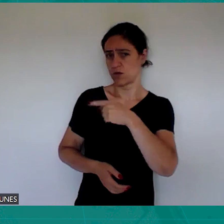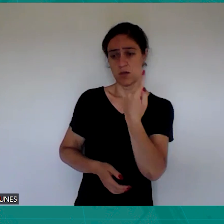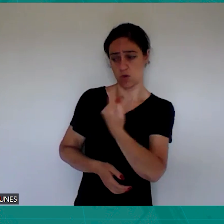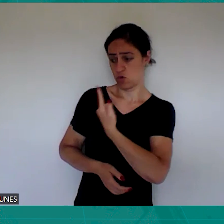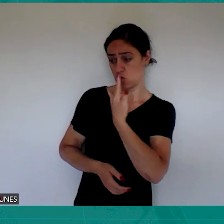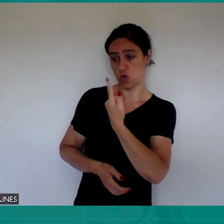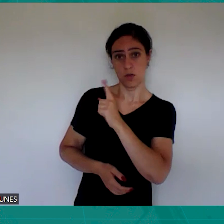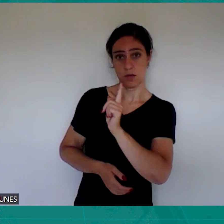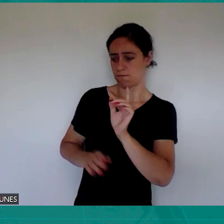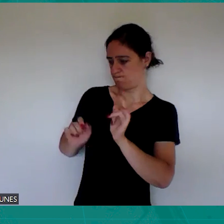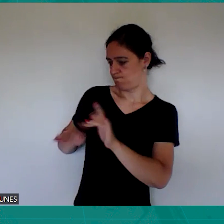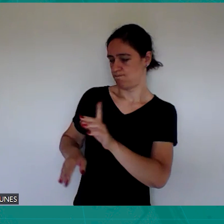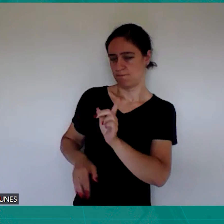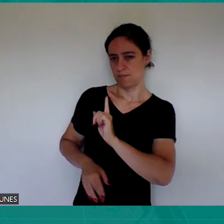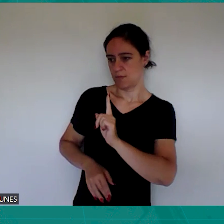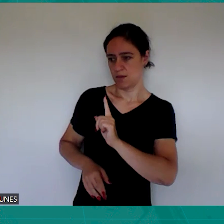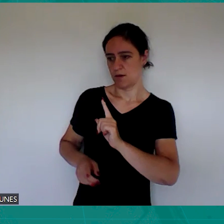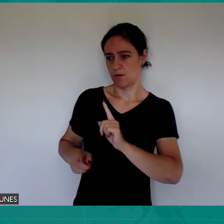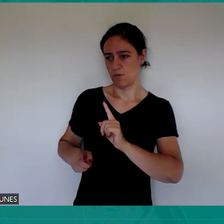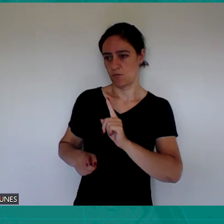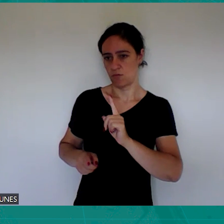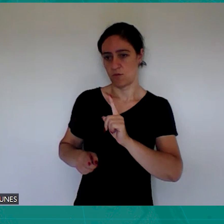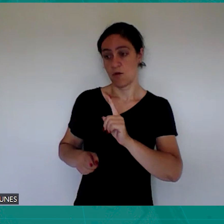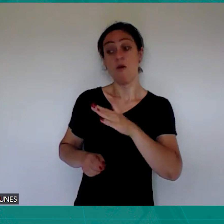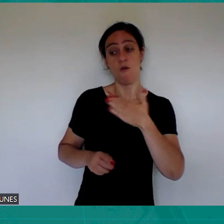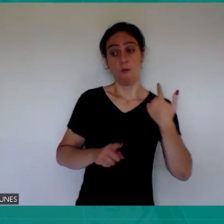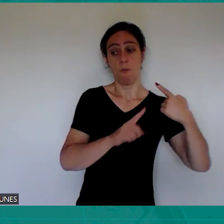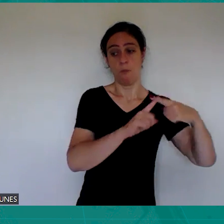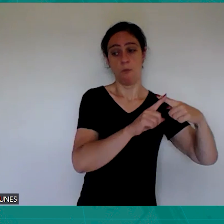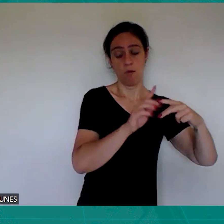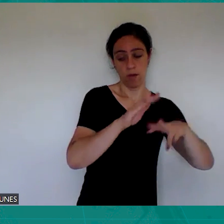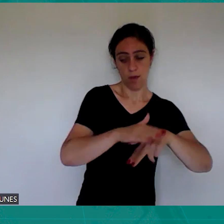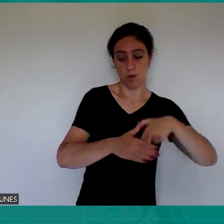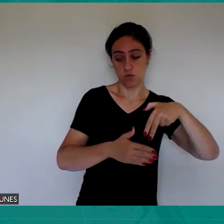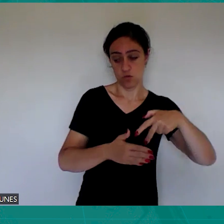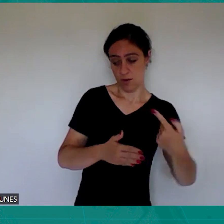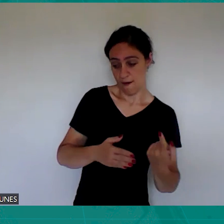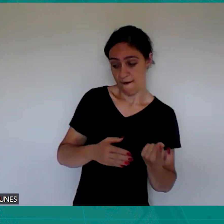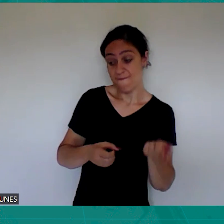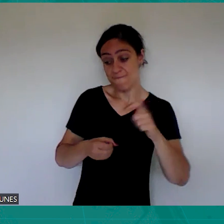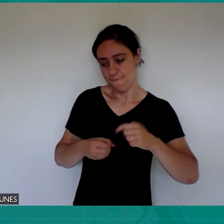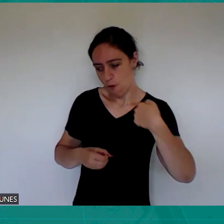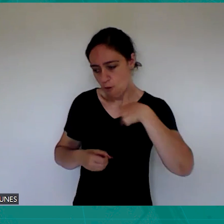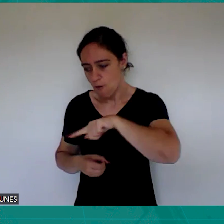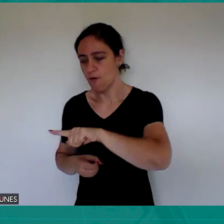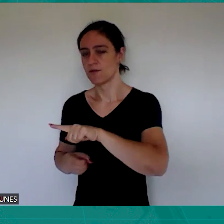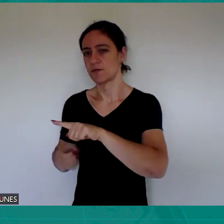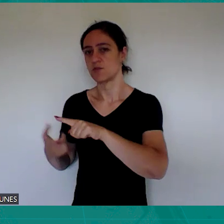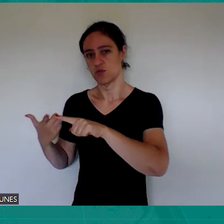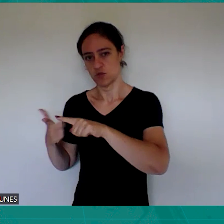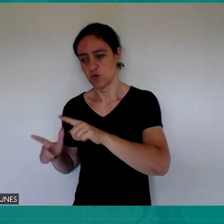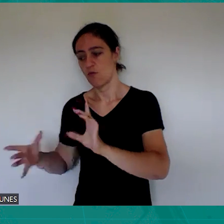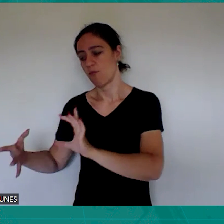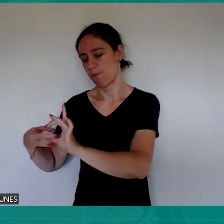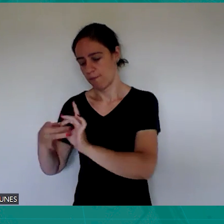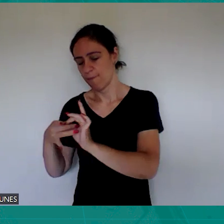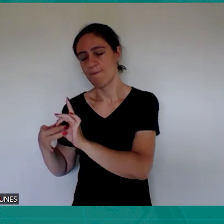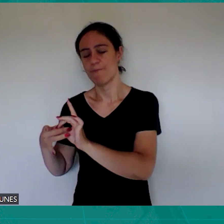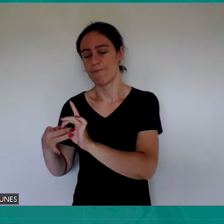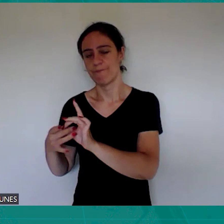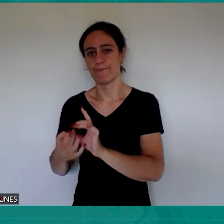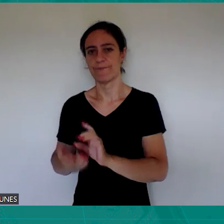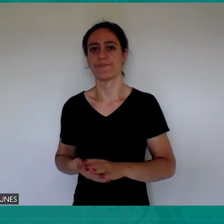e voltarei para vós outros. Esse Espírito, irmãos, da verdade, é